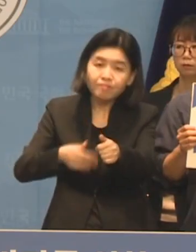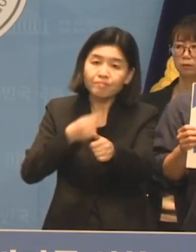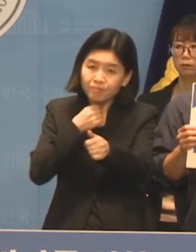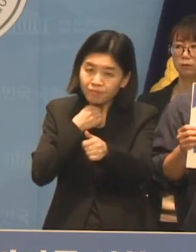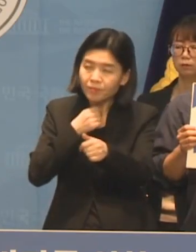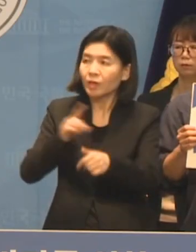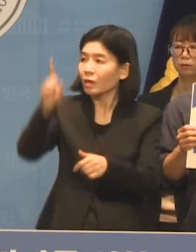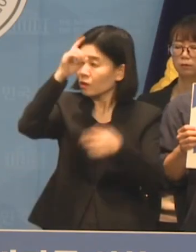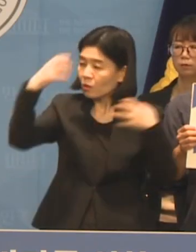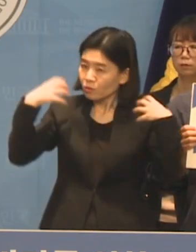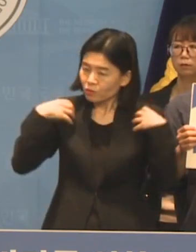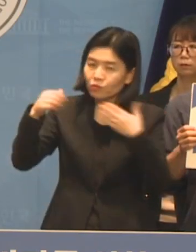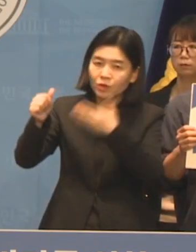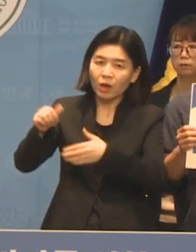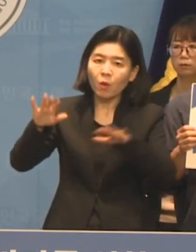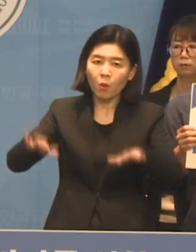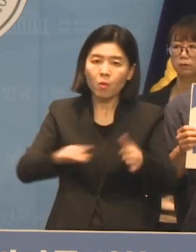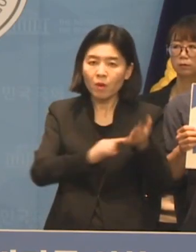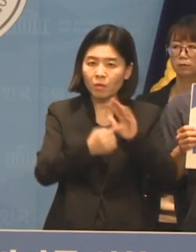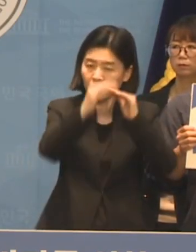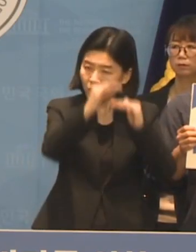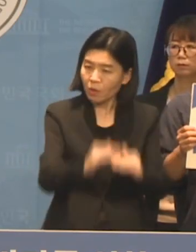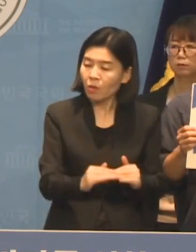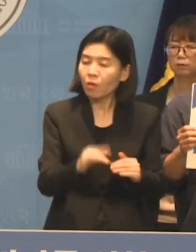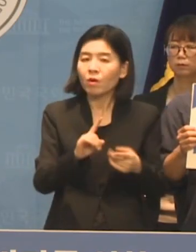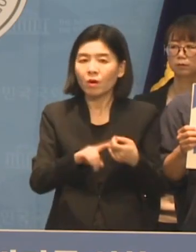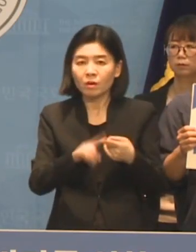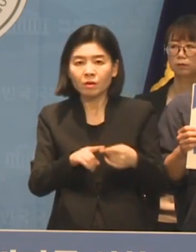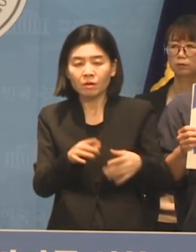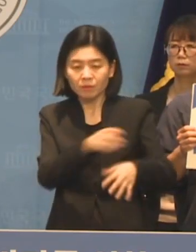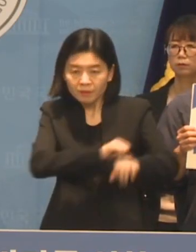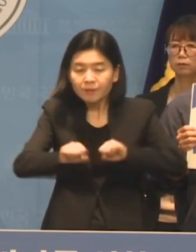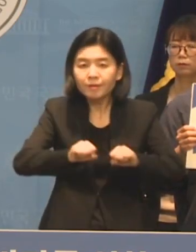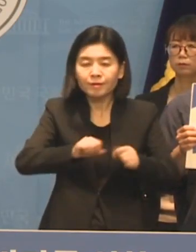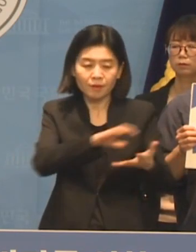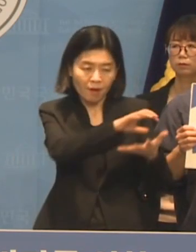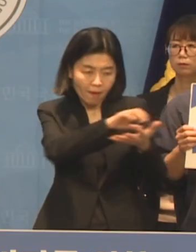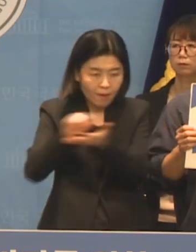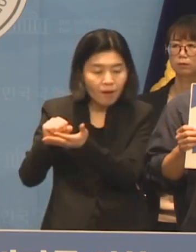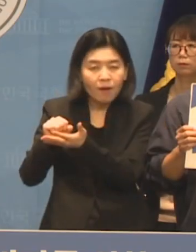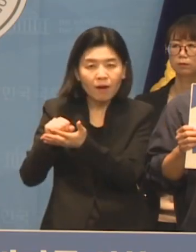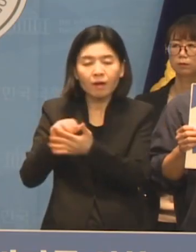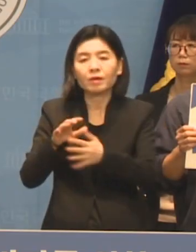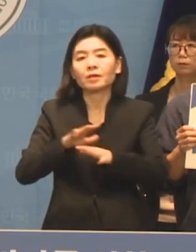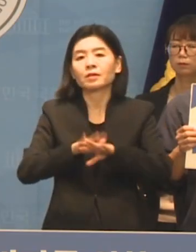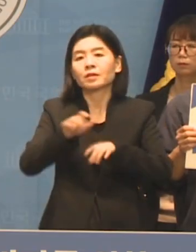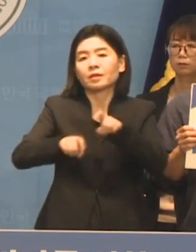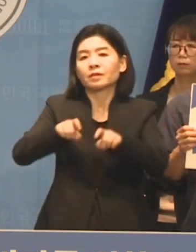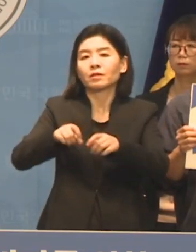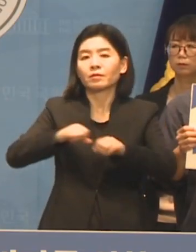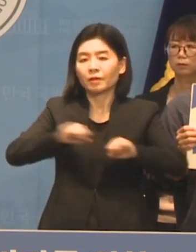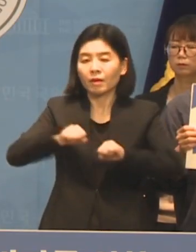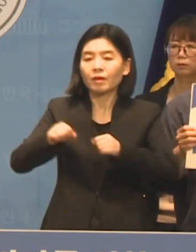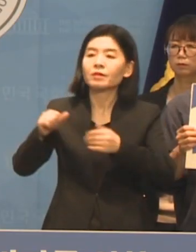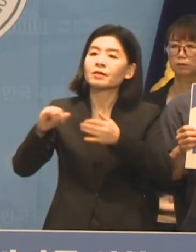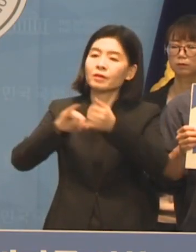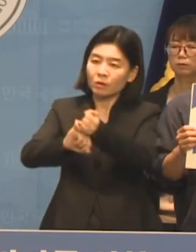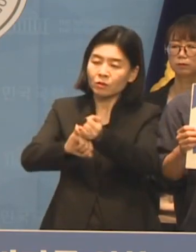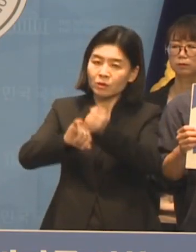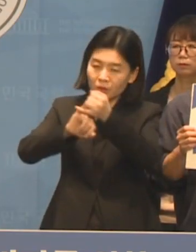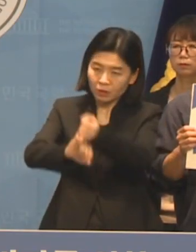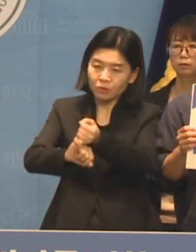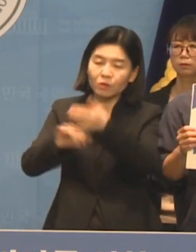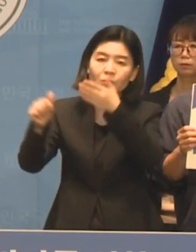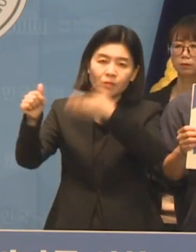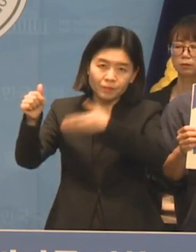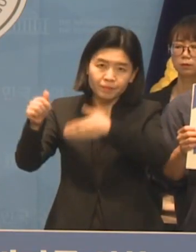오늘 발표하는 시민사회의 정책 과제를 적극적으로 수렴하고 이행을 약속하기 바랍니다.